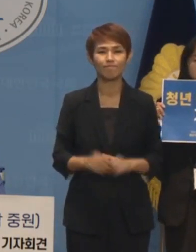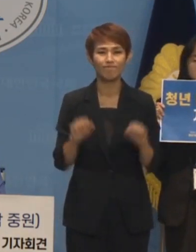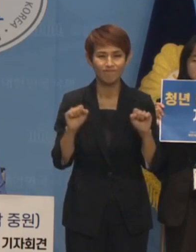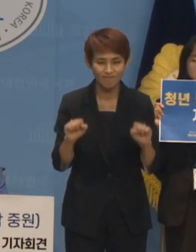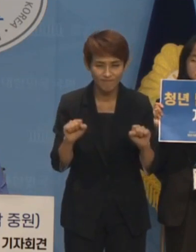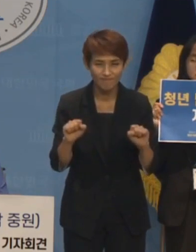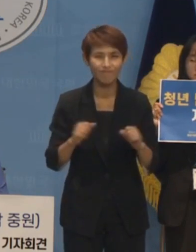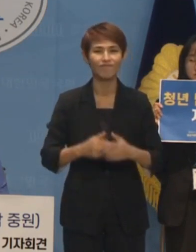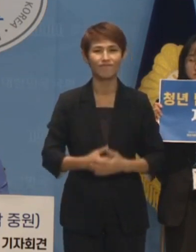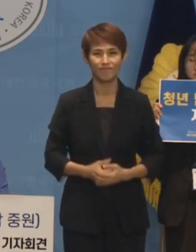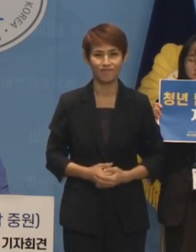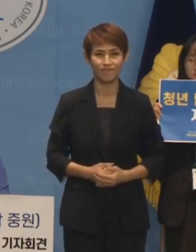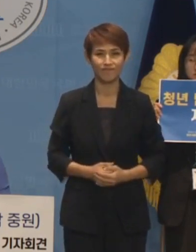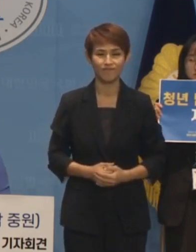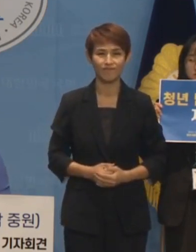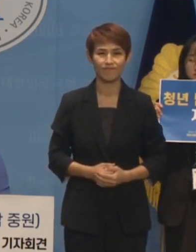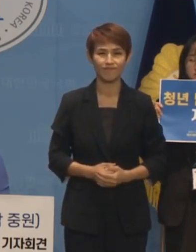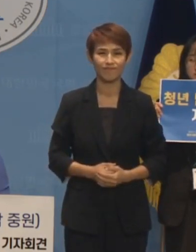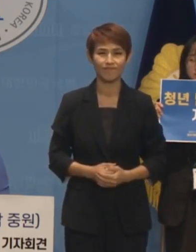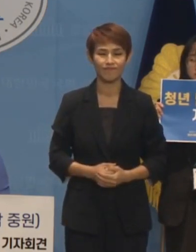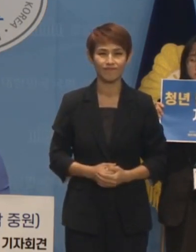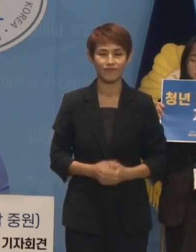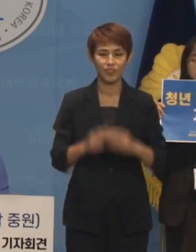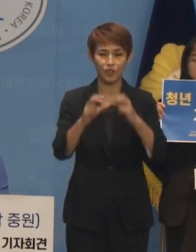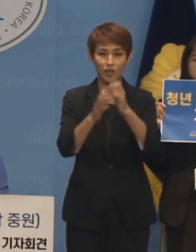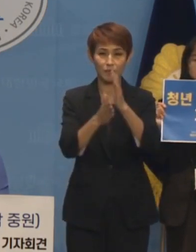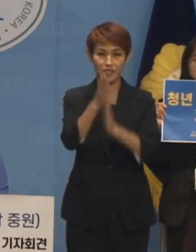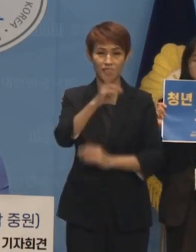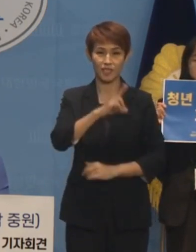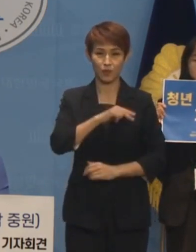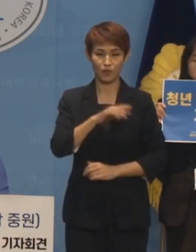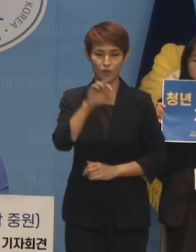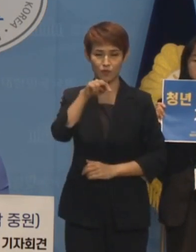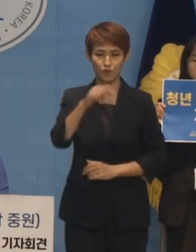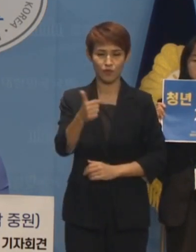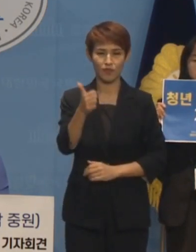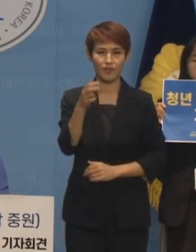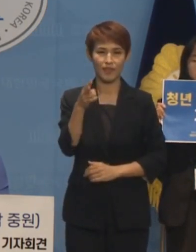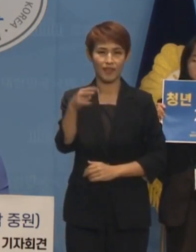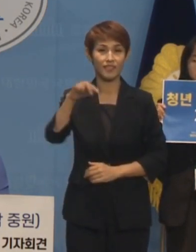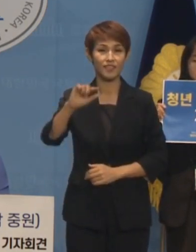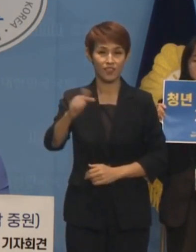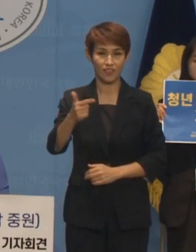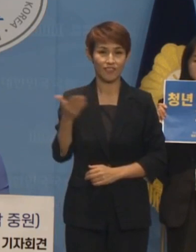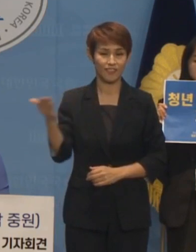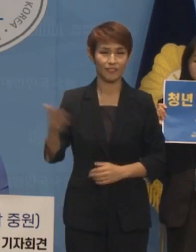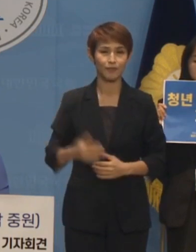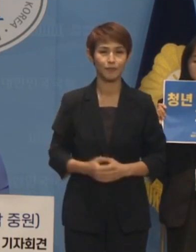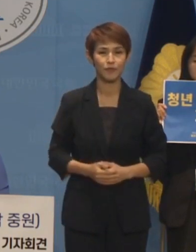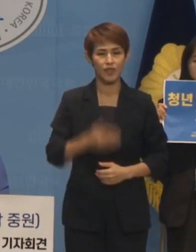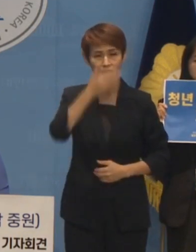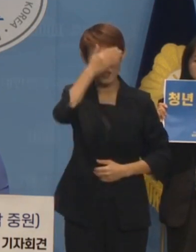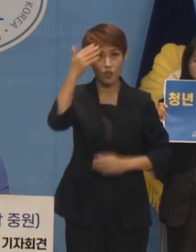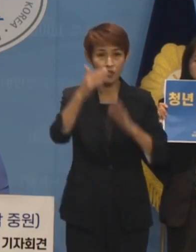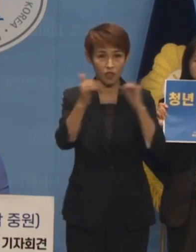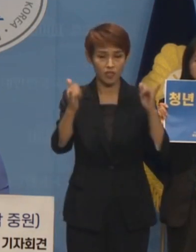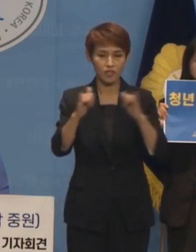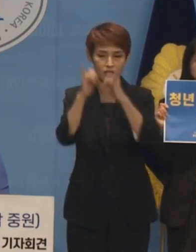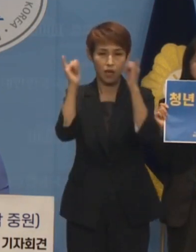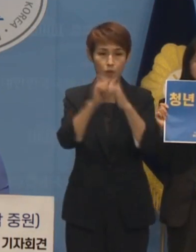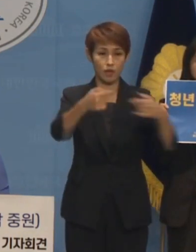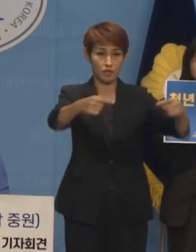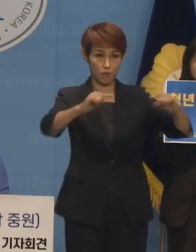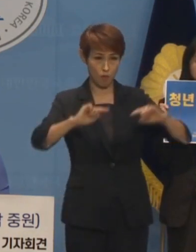안녕하세요. 네, 인사 올리겠습니다. 성남시 의회 의원 윤혜선입니다. 먼저 청년의 사회 참여 촉진 및